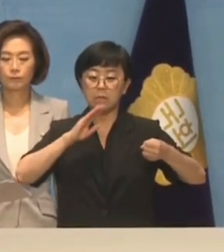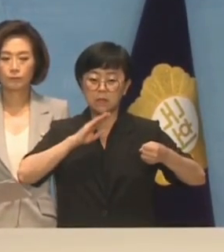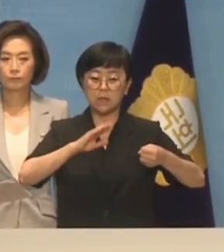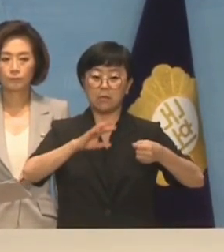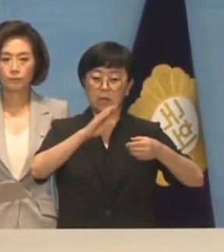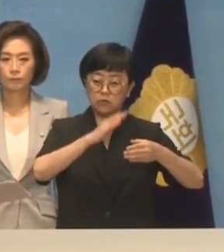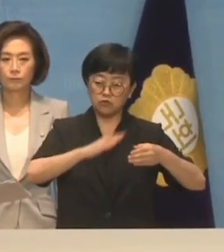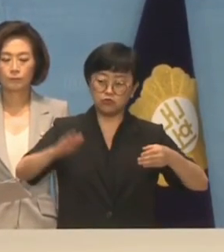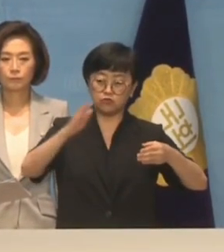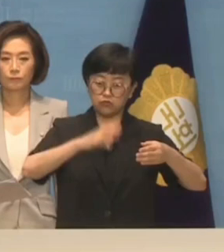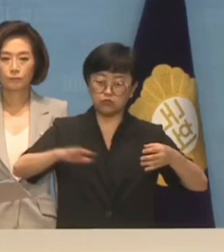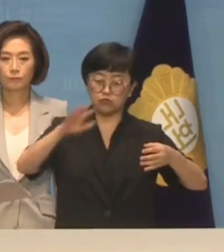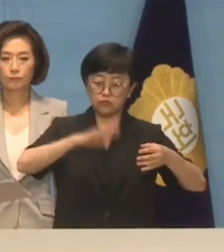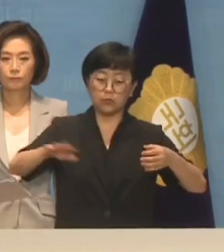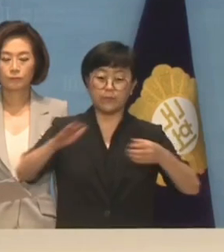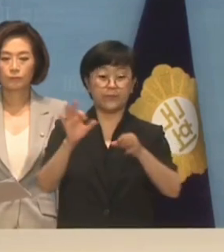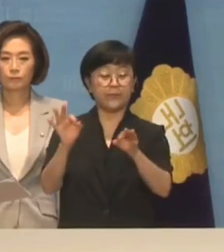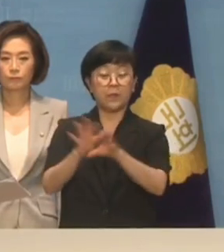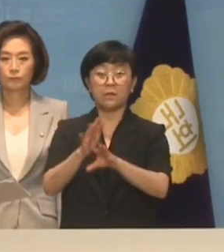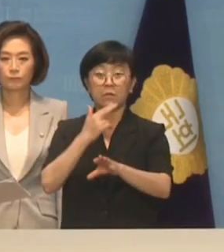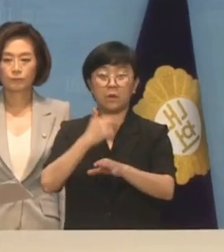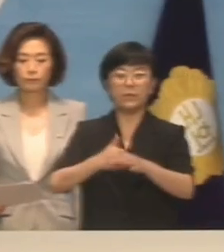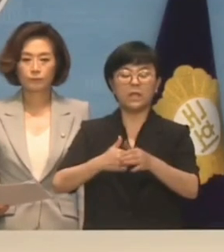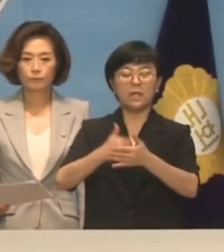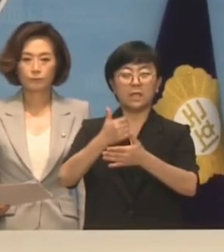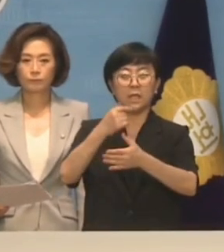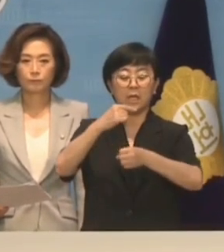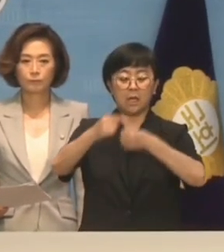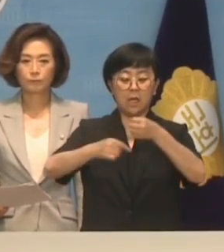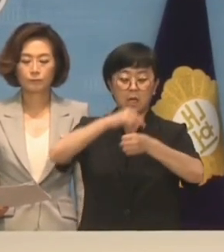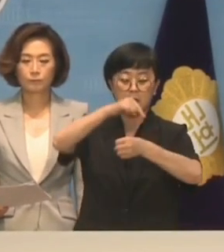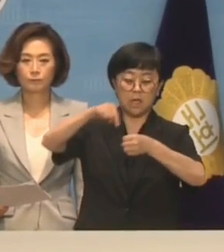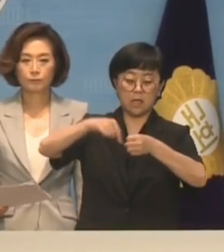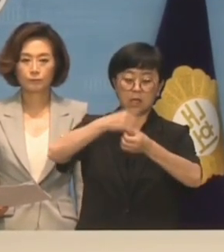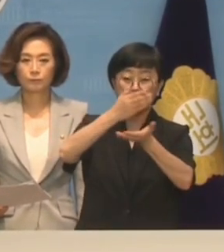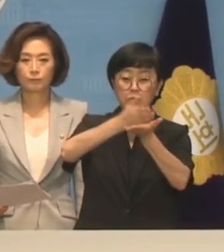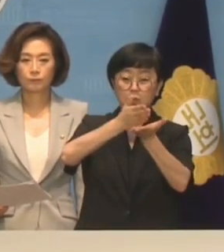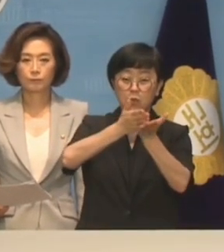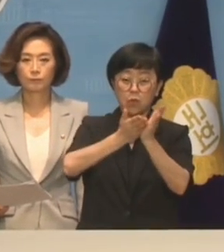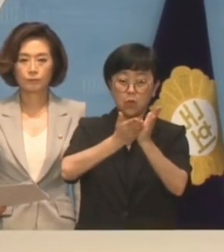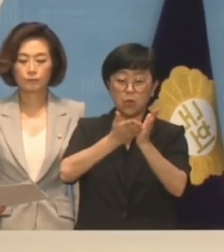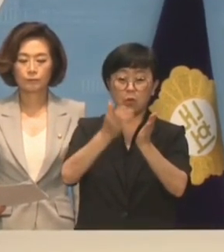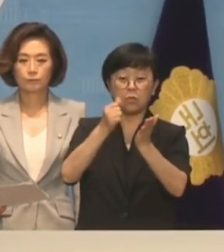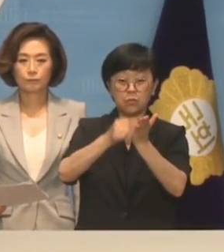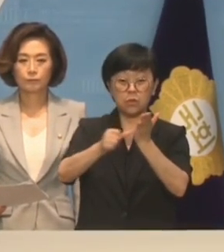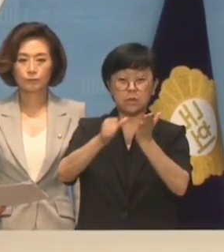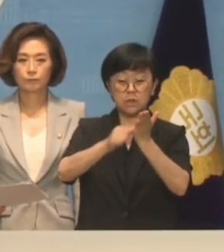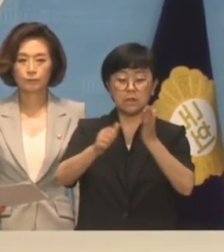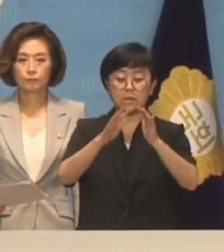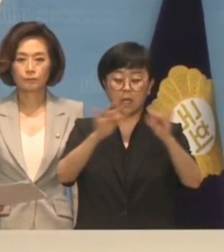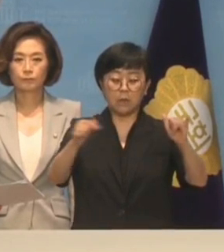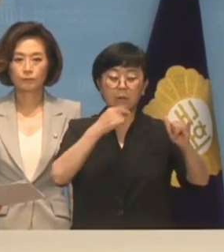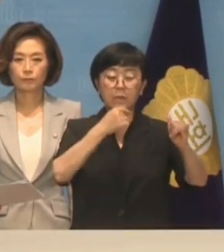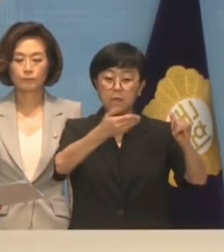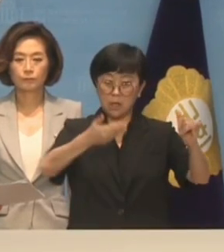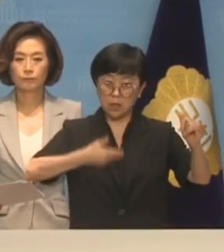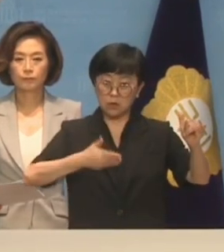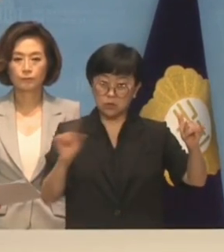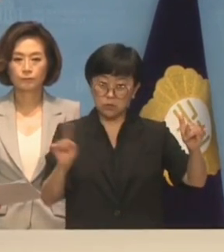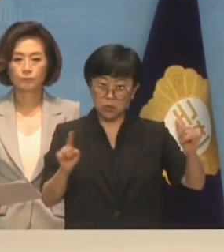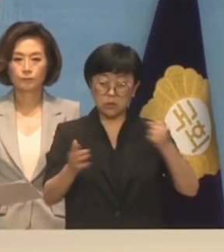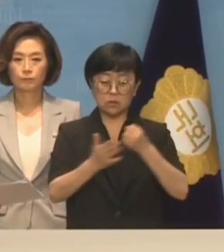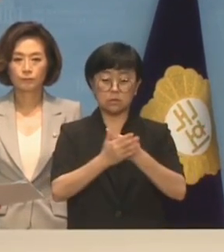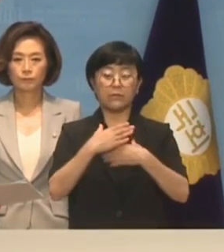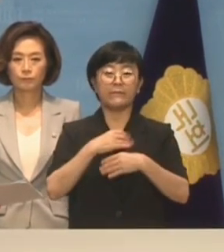흘리고 난 이후에 사라지지 않는 핵종과 여러 가지 방사능 물질이 우리에게 어떤 피해를 줄지 그것을